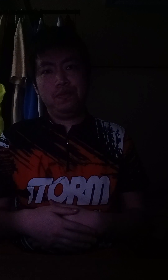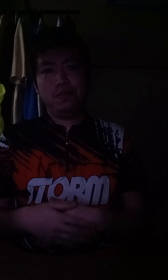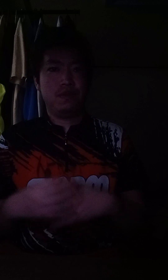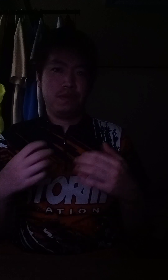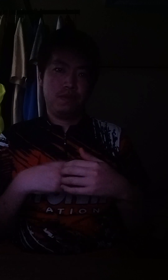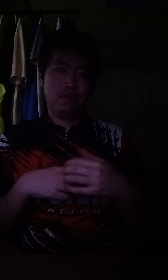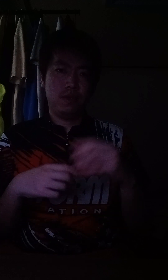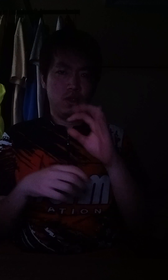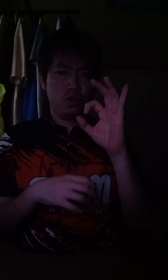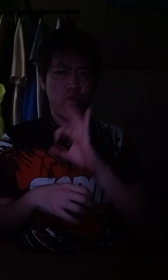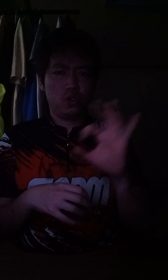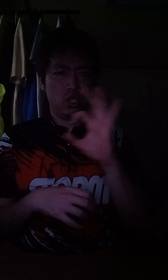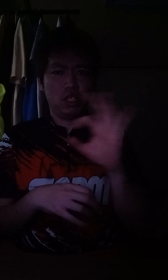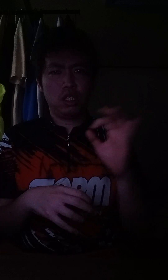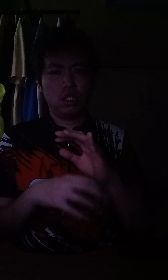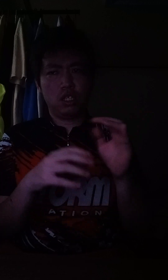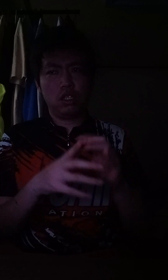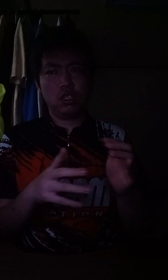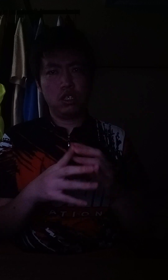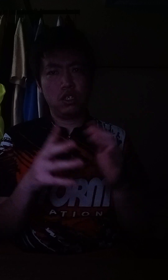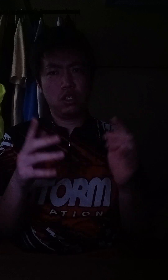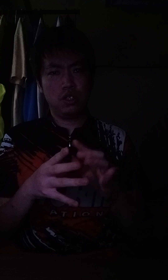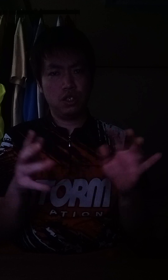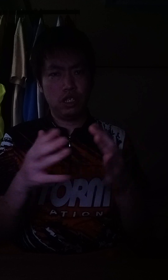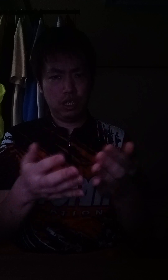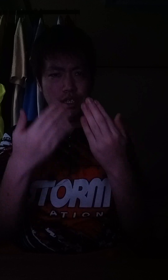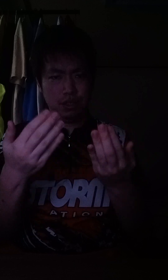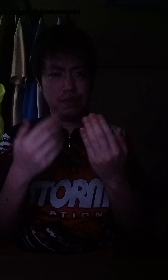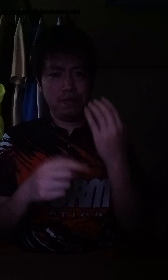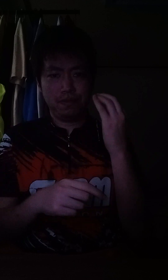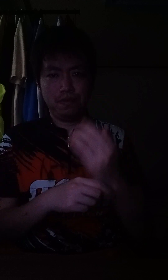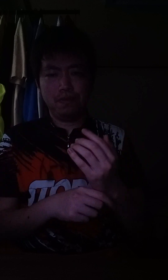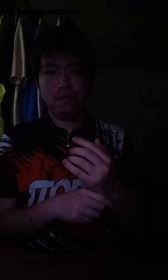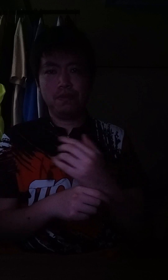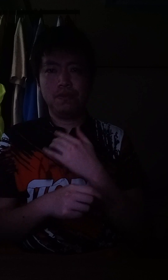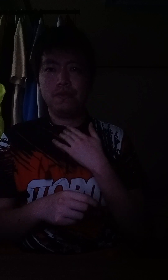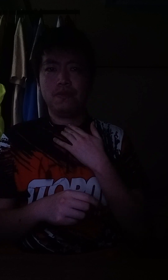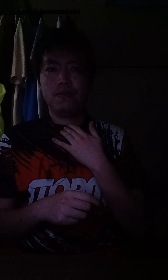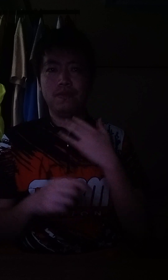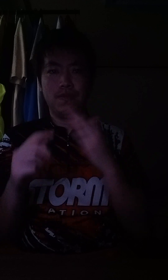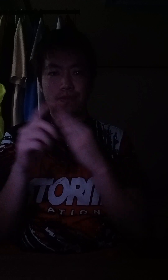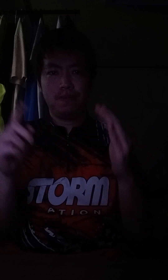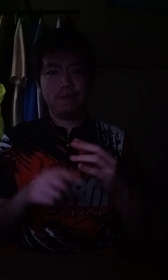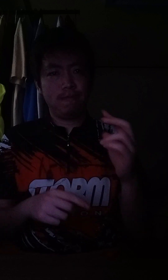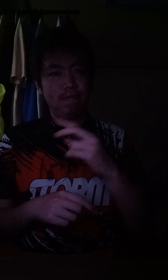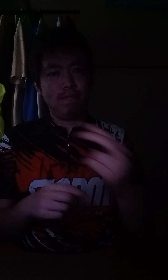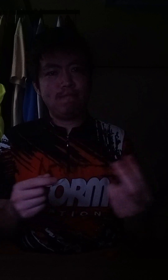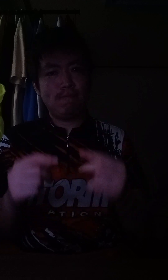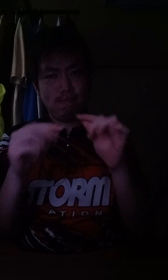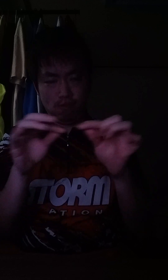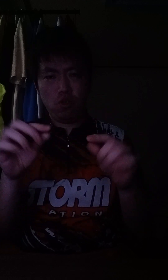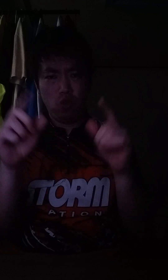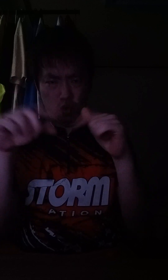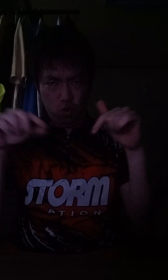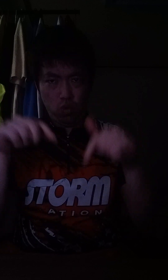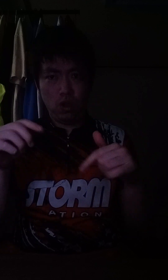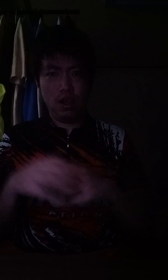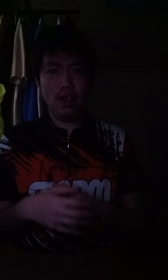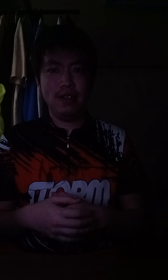승현이가 노로바이러스 이거 혜택을 봐서 그래도 좀 적게 나온 거예요.